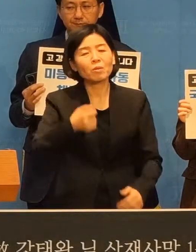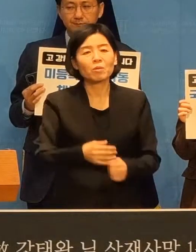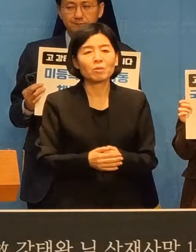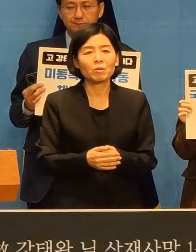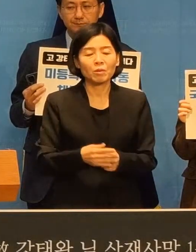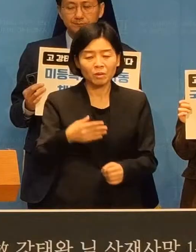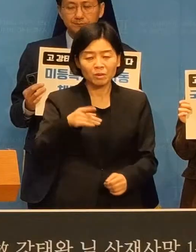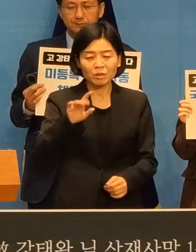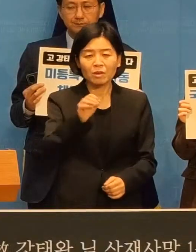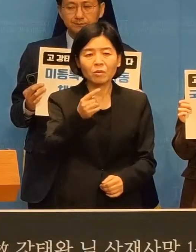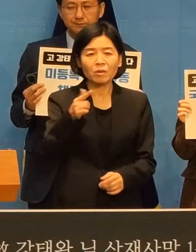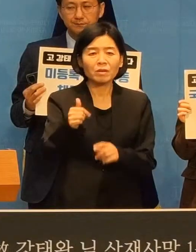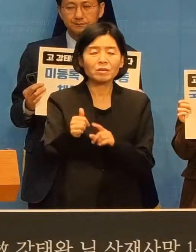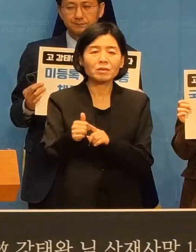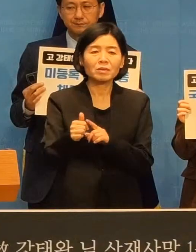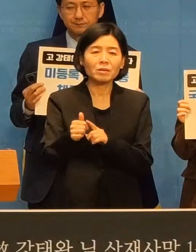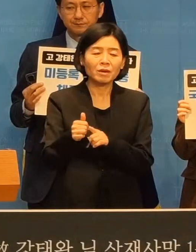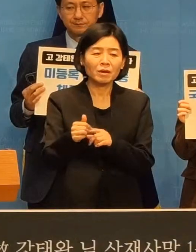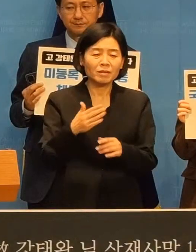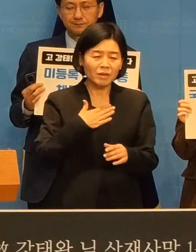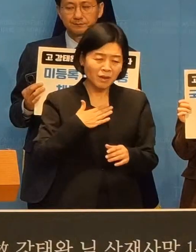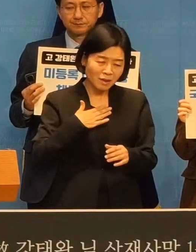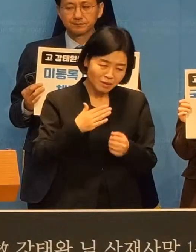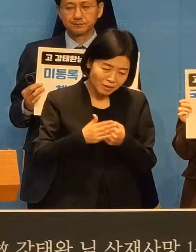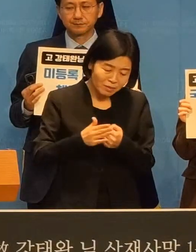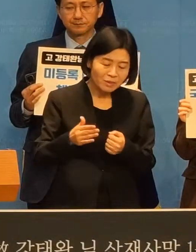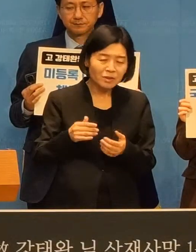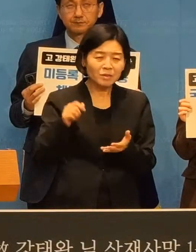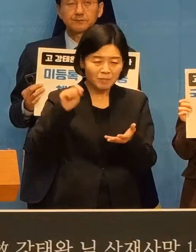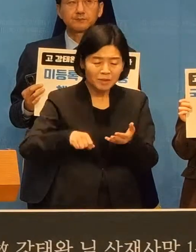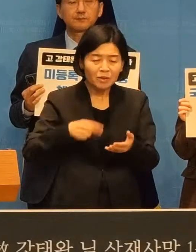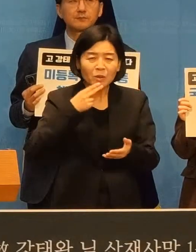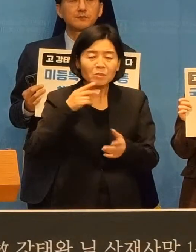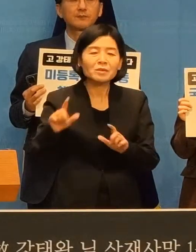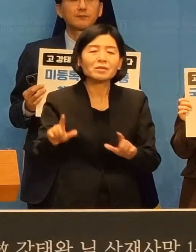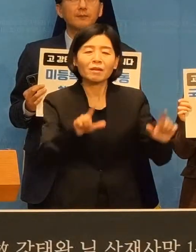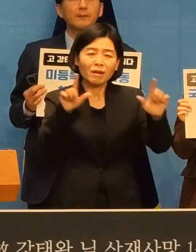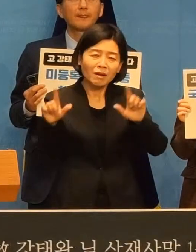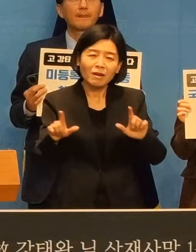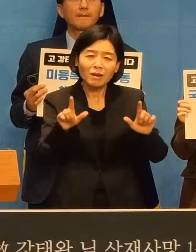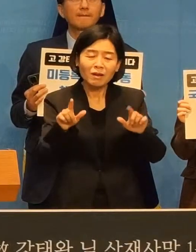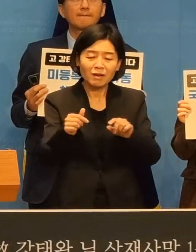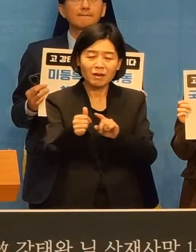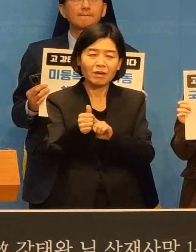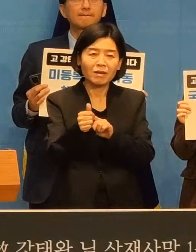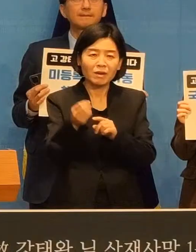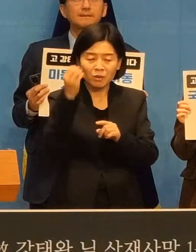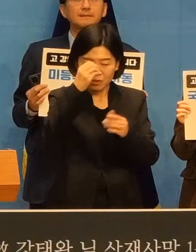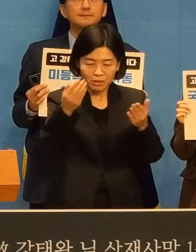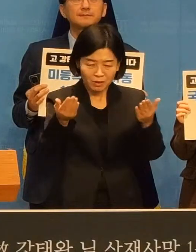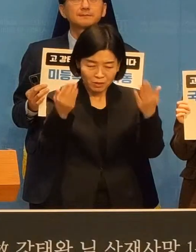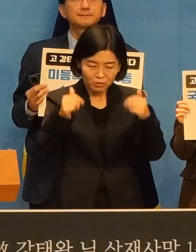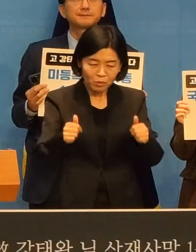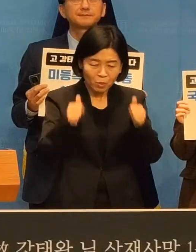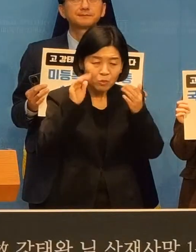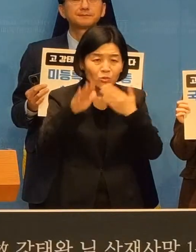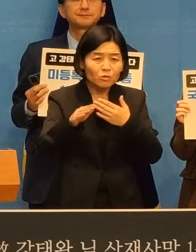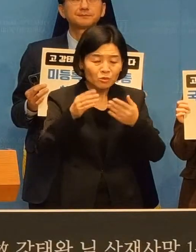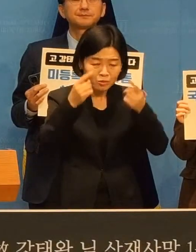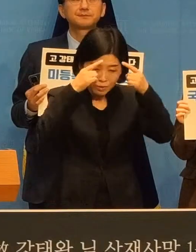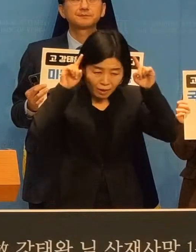태환이는 저 때문에 비자 없이 살았어요. 그래서 고등학교 졸업하고 대학도 갈 수